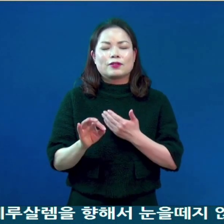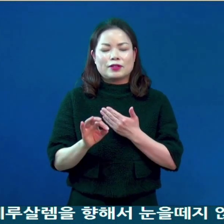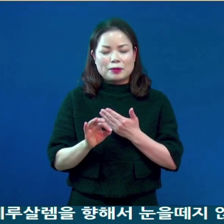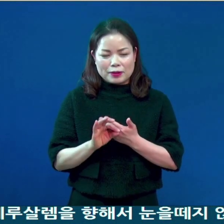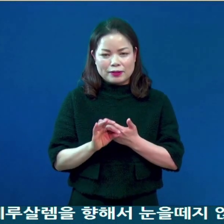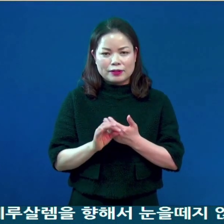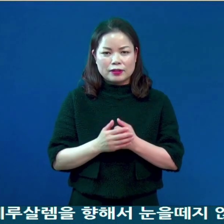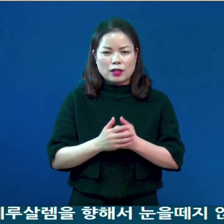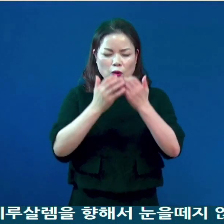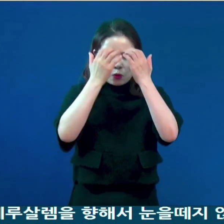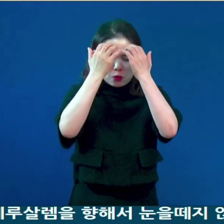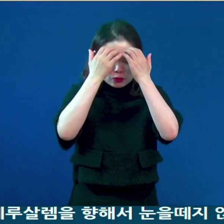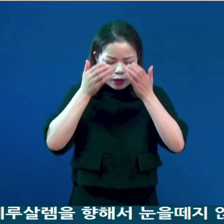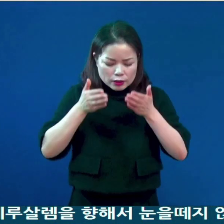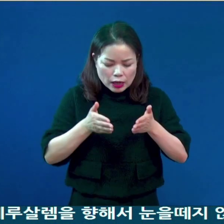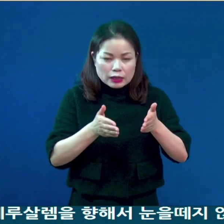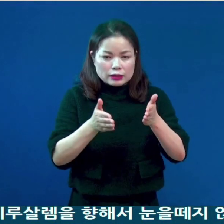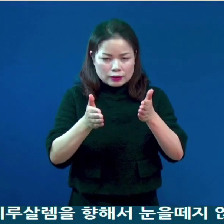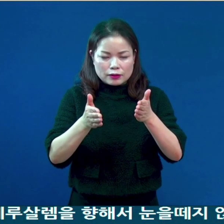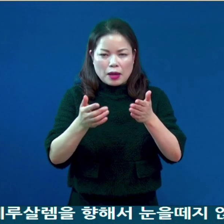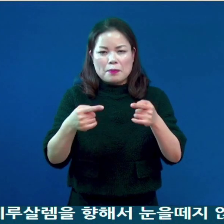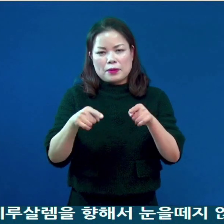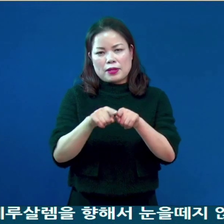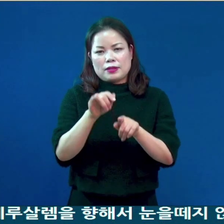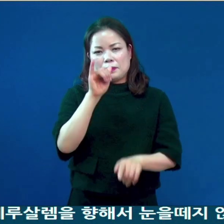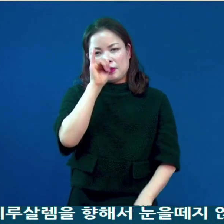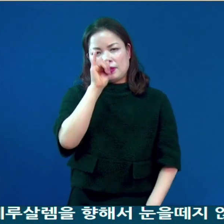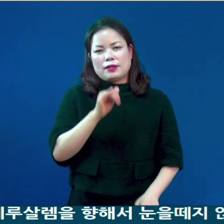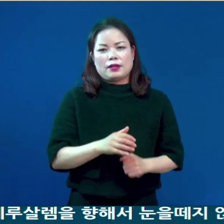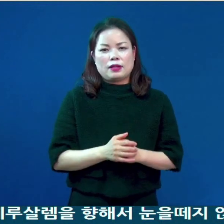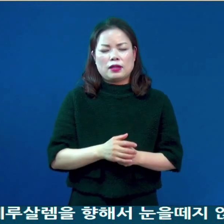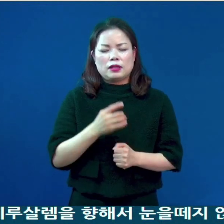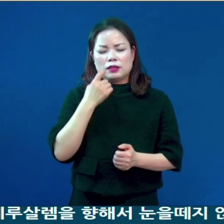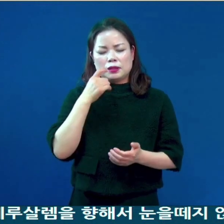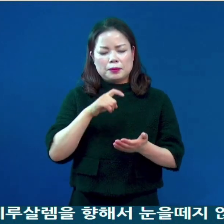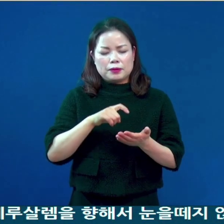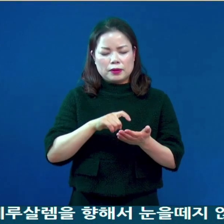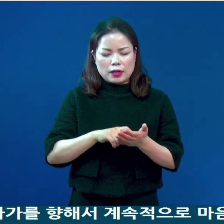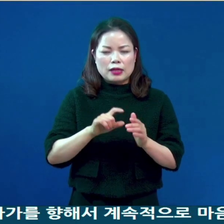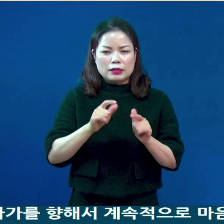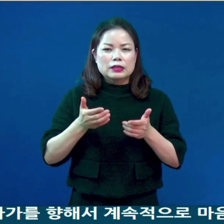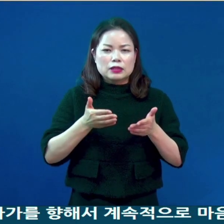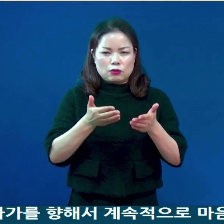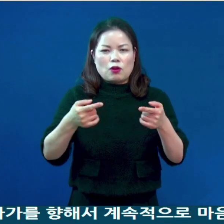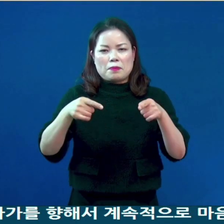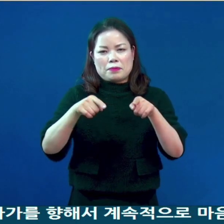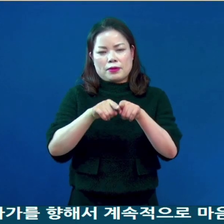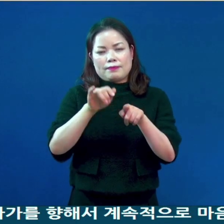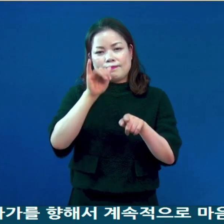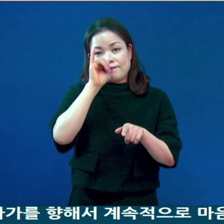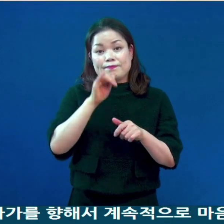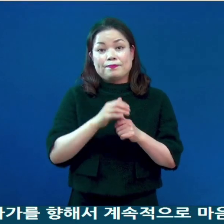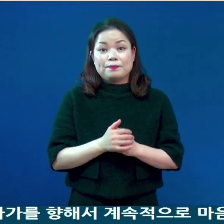그렇다면 고난의 길도 따라가야 됩니다. 쉽지 않은 길도 따라가야 되는 것이죠.